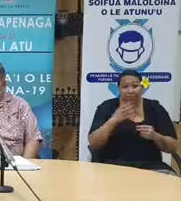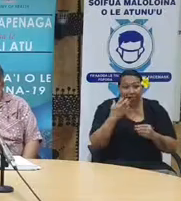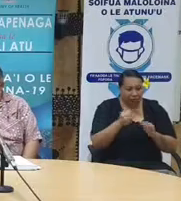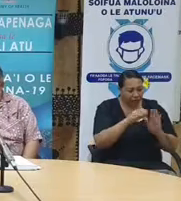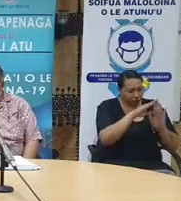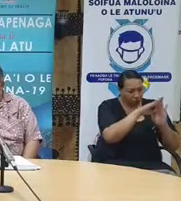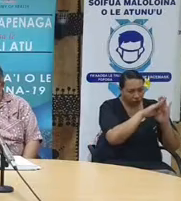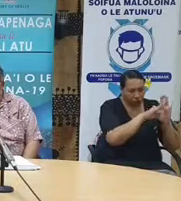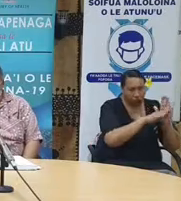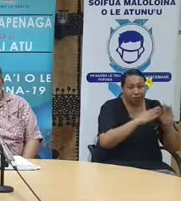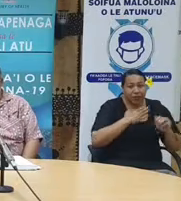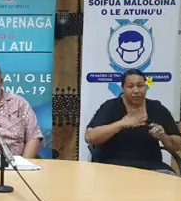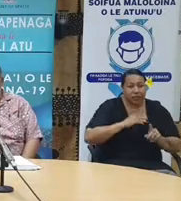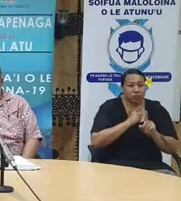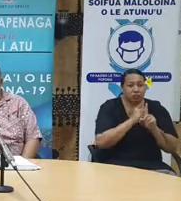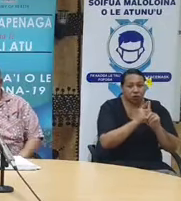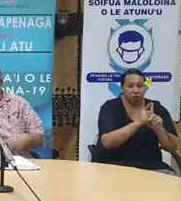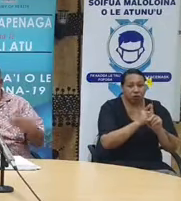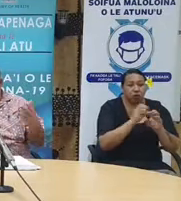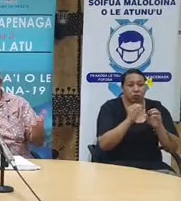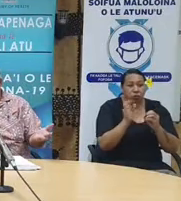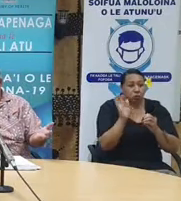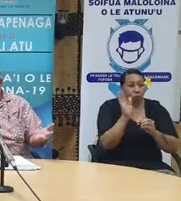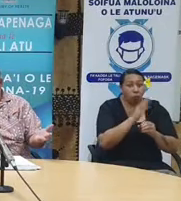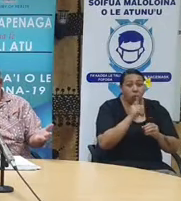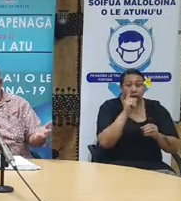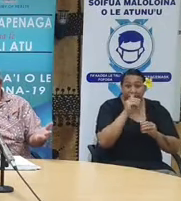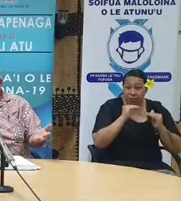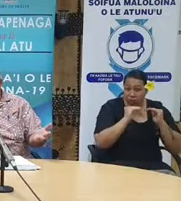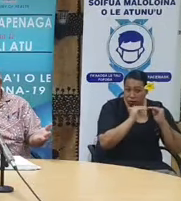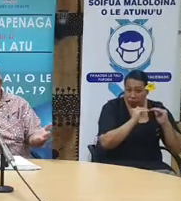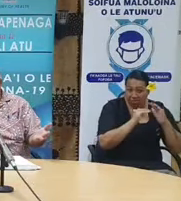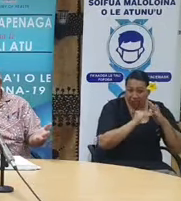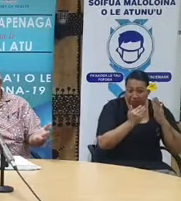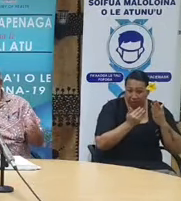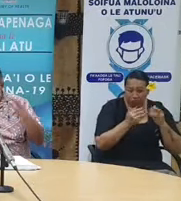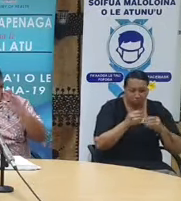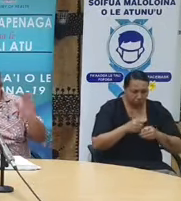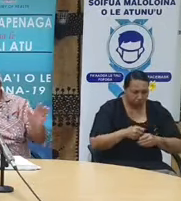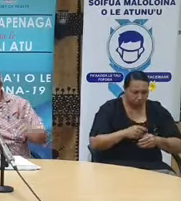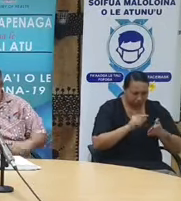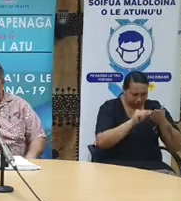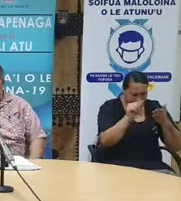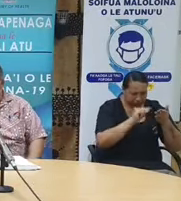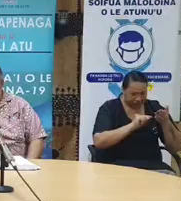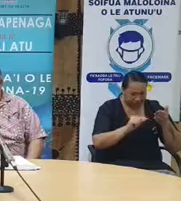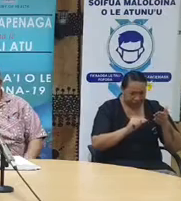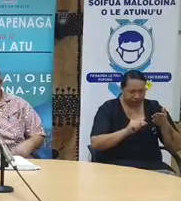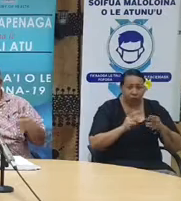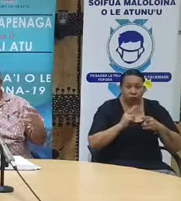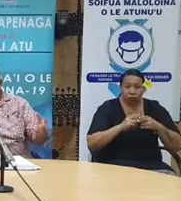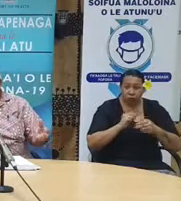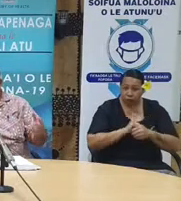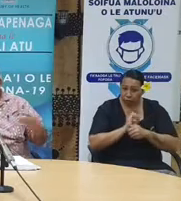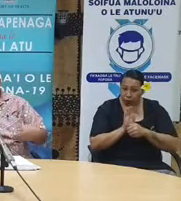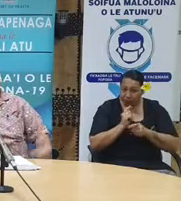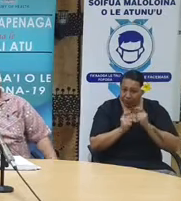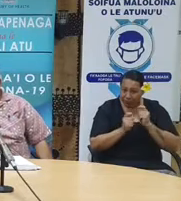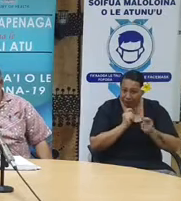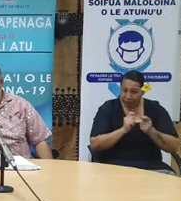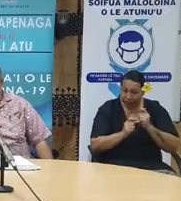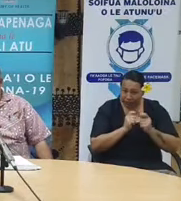nit no boa não foi mais de uma tá tu foi de blood test I mean the covid test e a foi